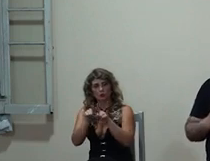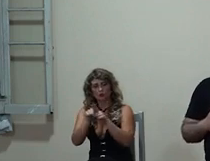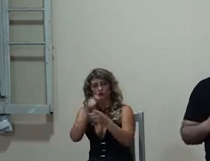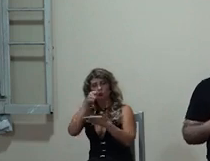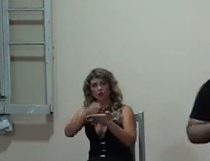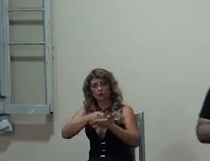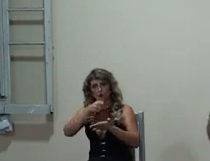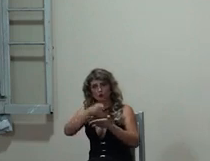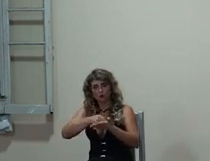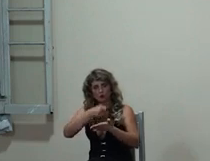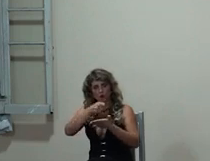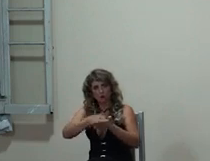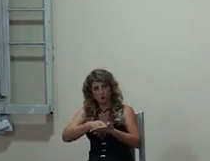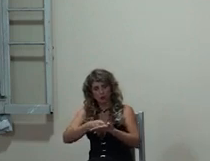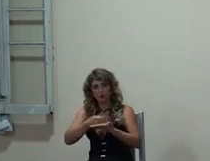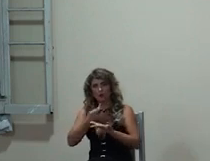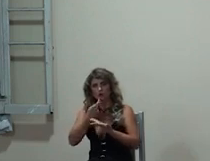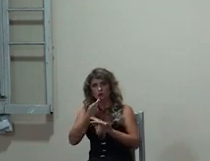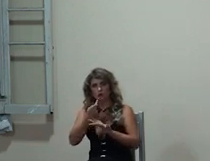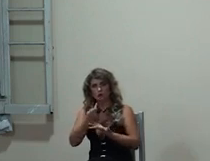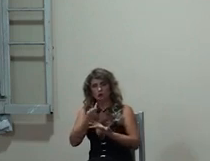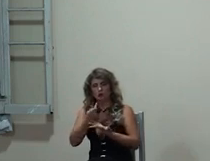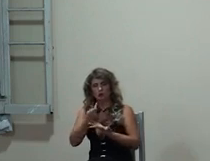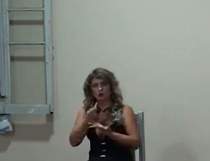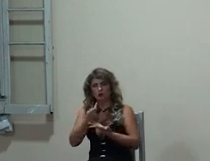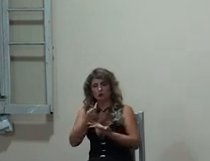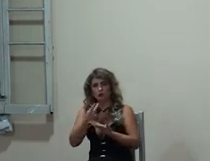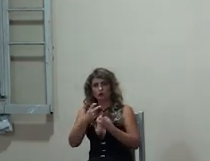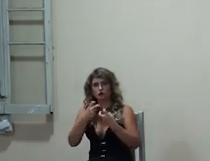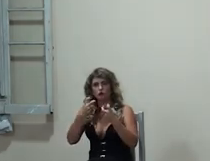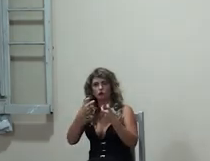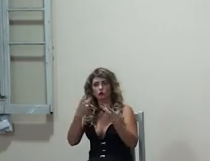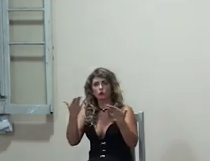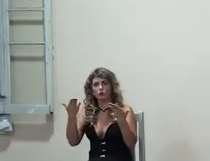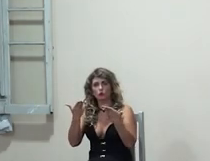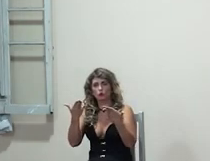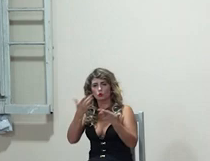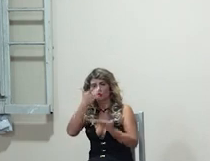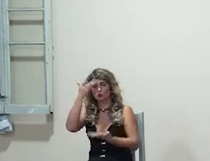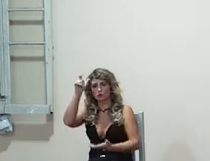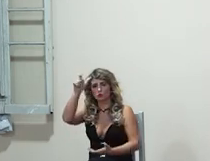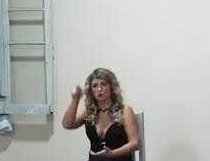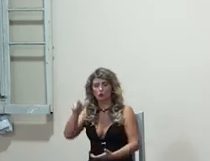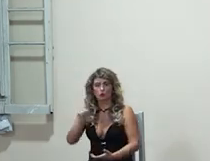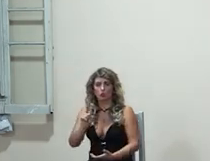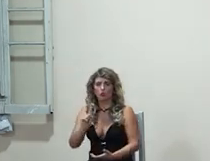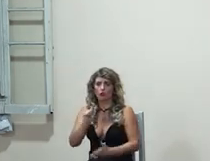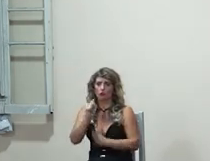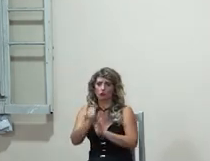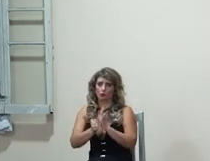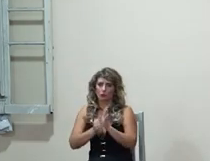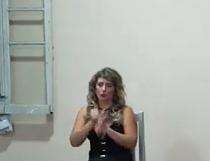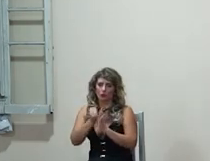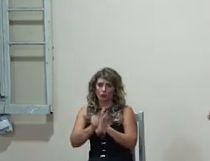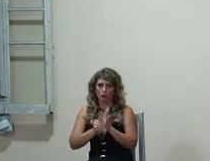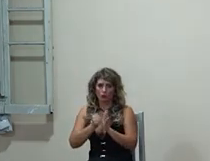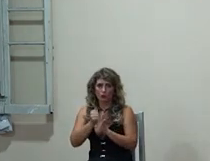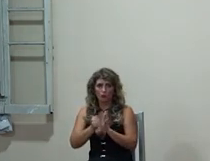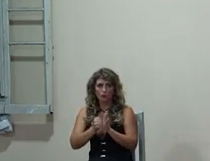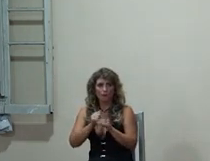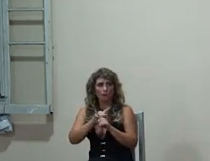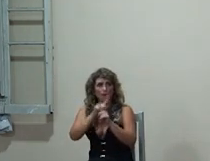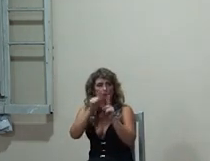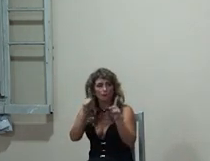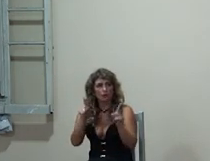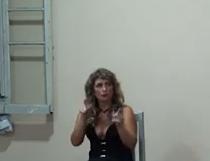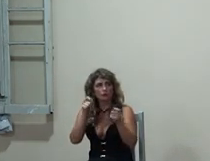dedicar essa minha alocução de hoje a uma figura que não é paranaguara, mas